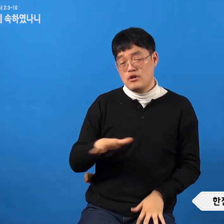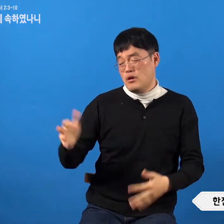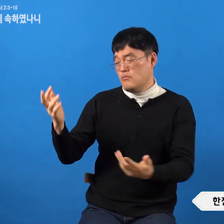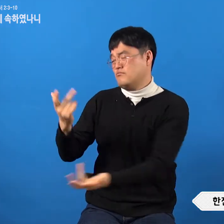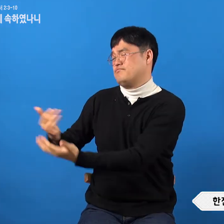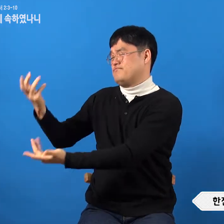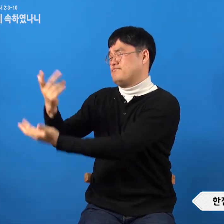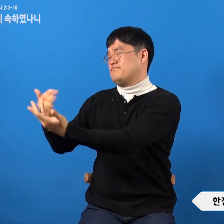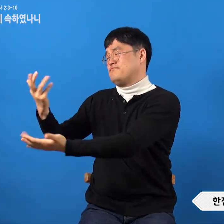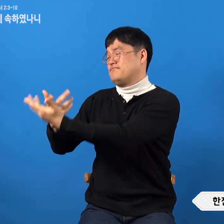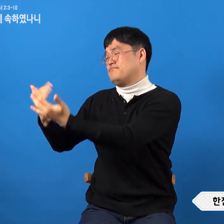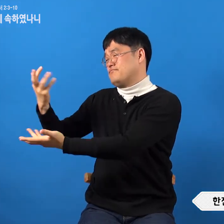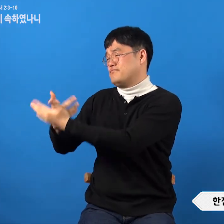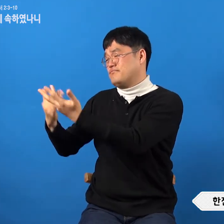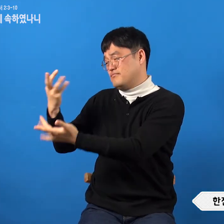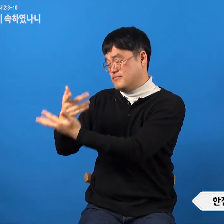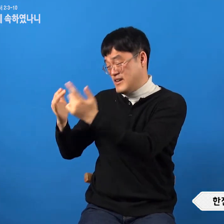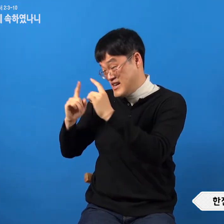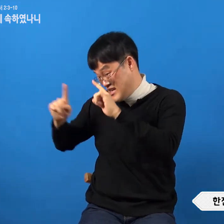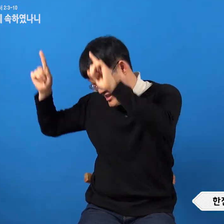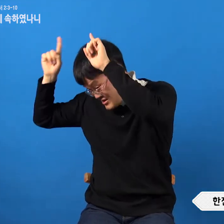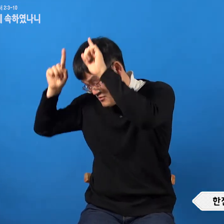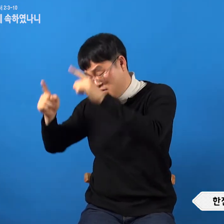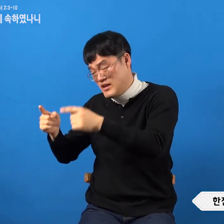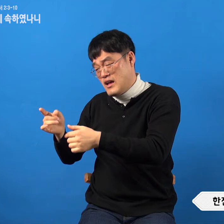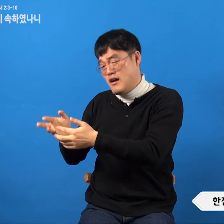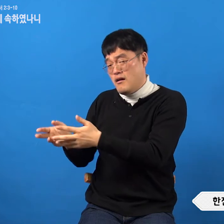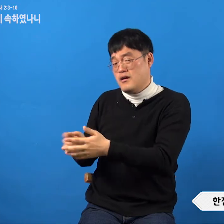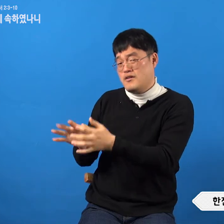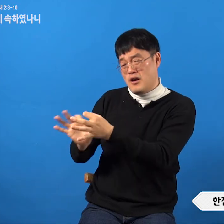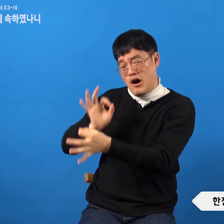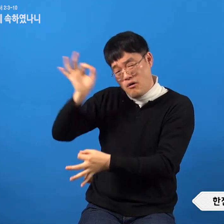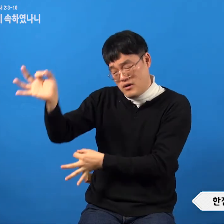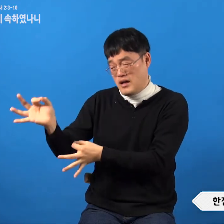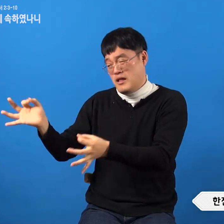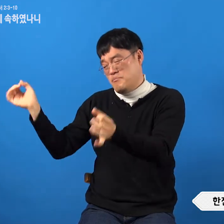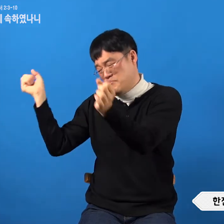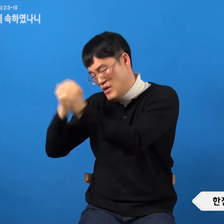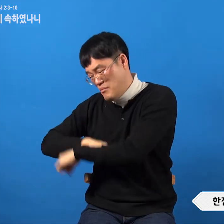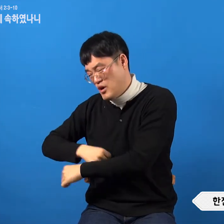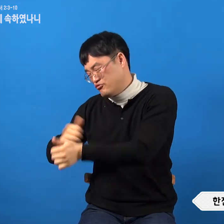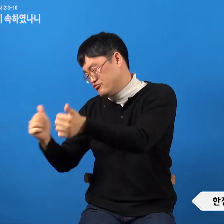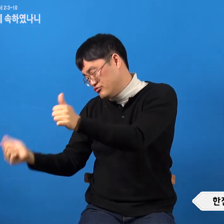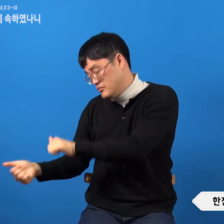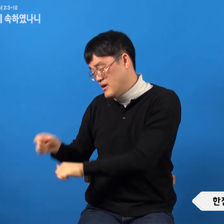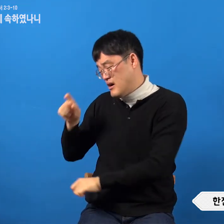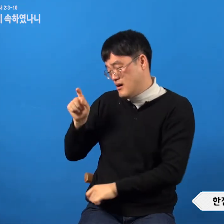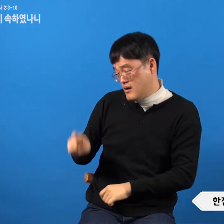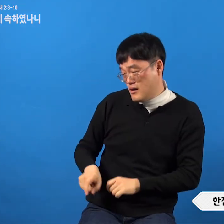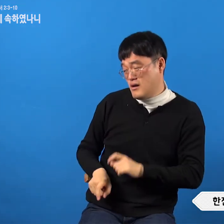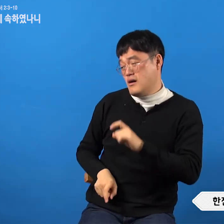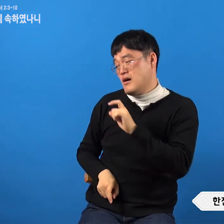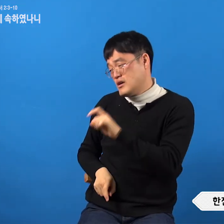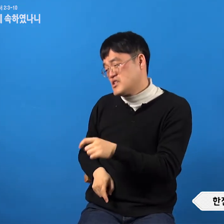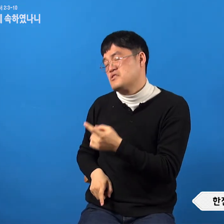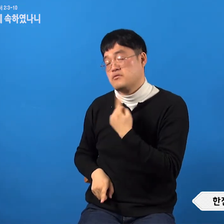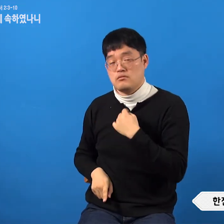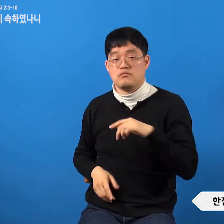불로 소금치듯 하는 유황 불못을 향해서, 영원한 그 불못을 향해서 한 걸음 한 걸음 나아가던